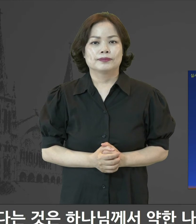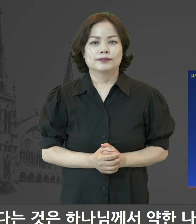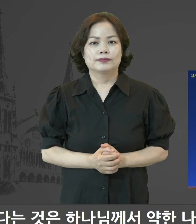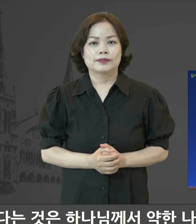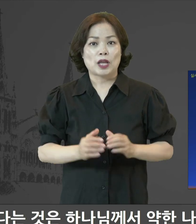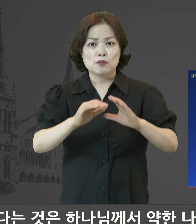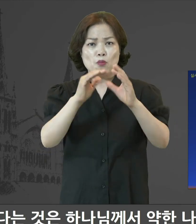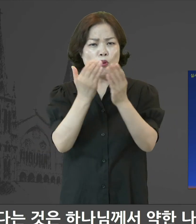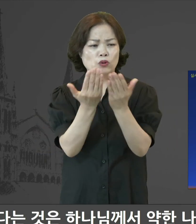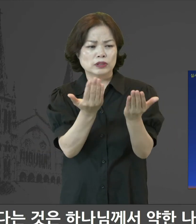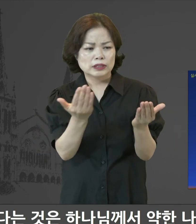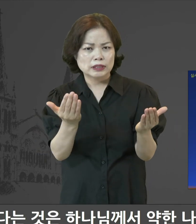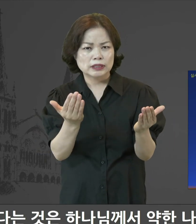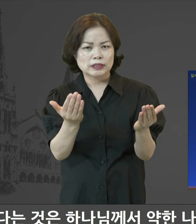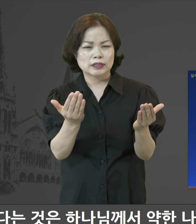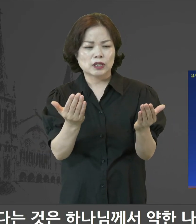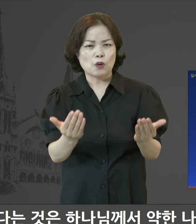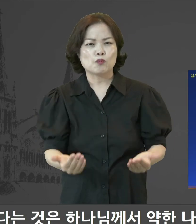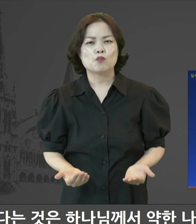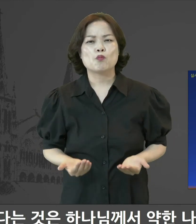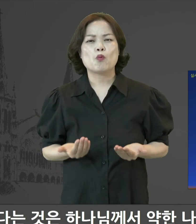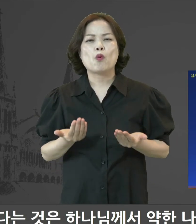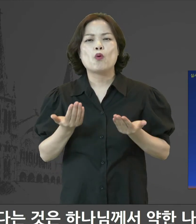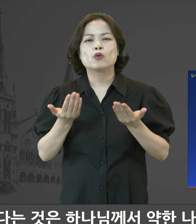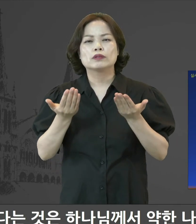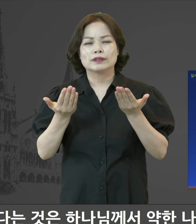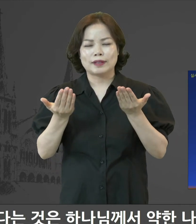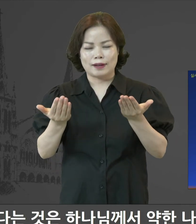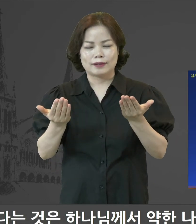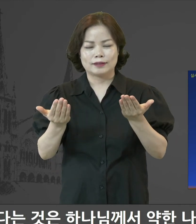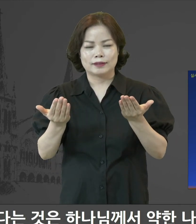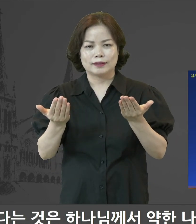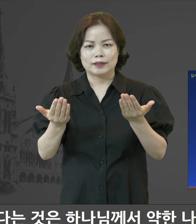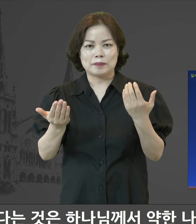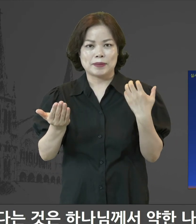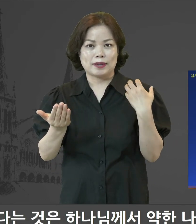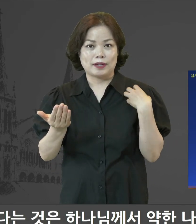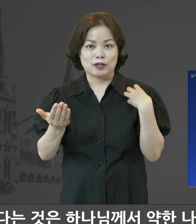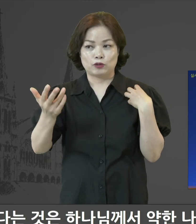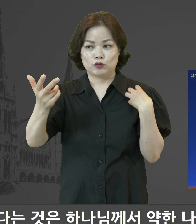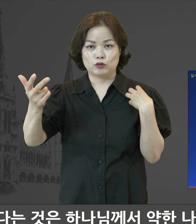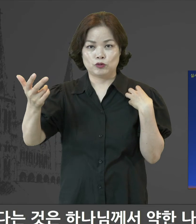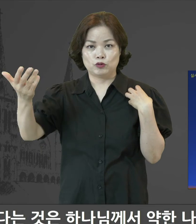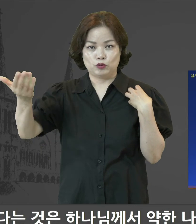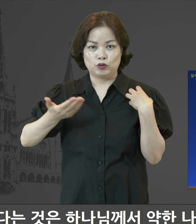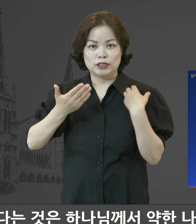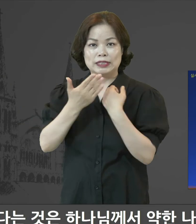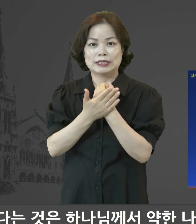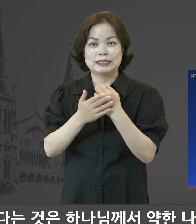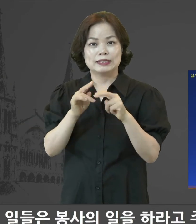이 모든 일들은 봉사의 일을 하라고 주신 은사들입니다.